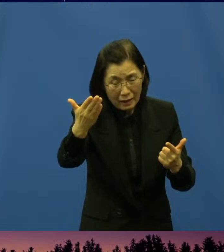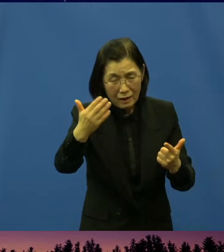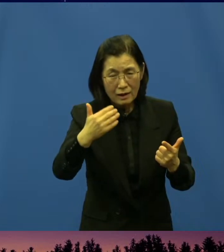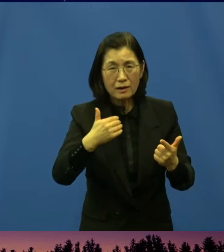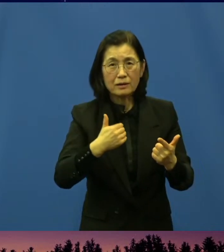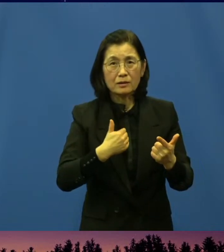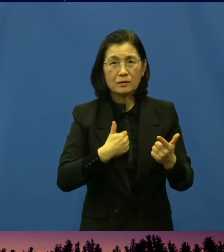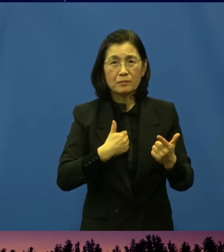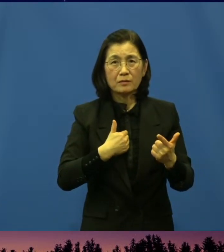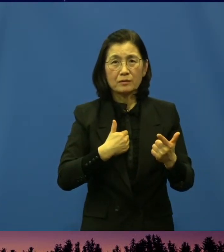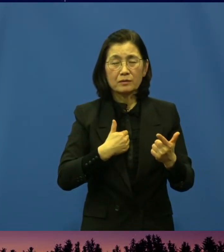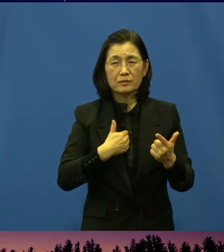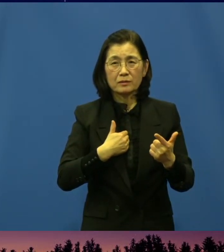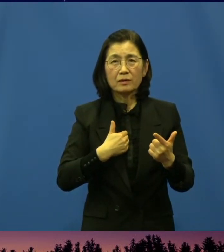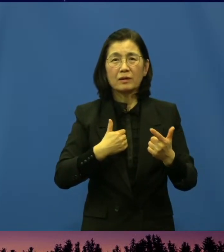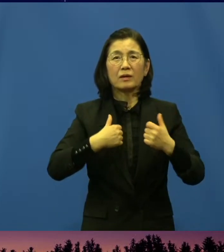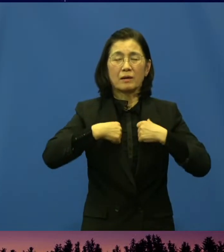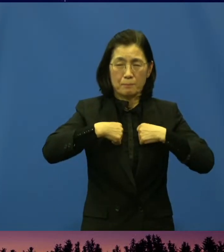뭘 갖다 줘도 안 하는 거예요.